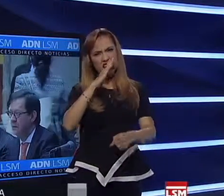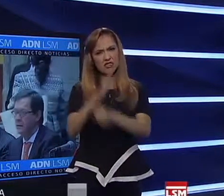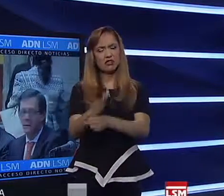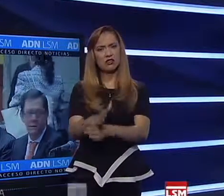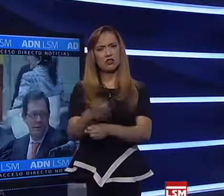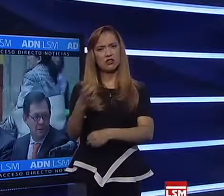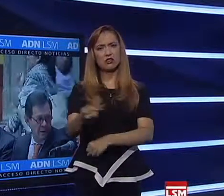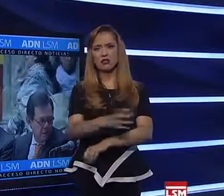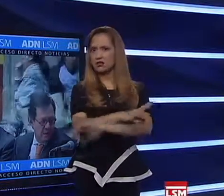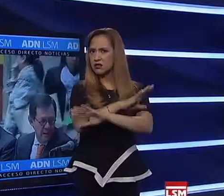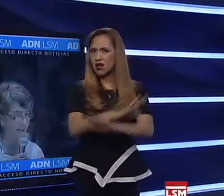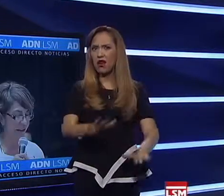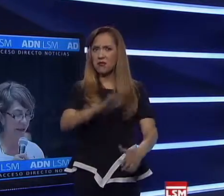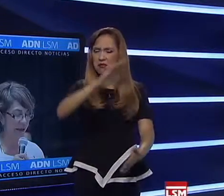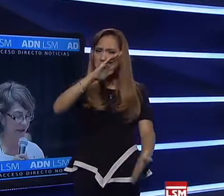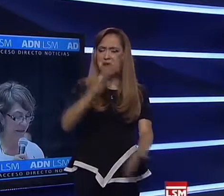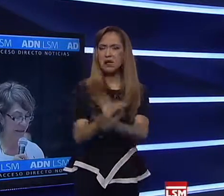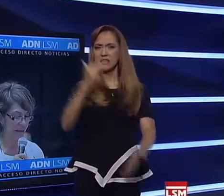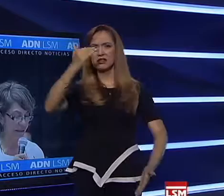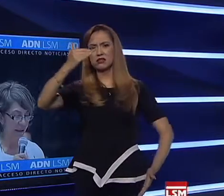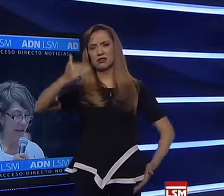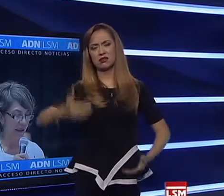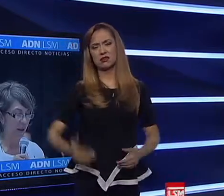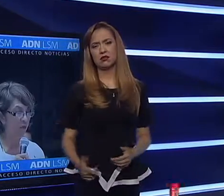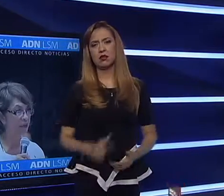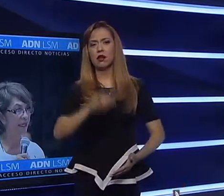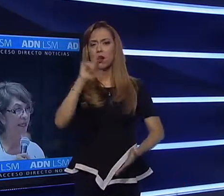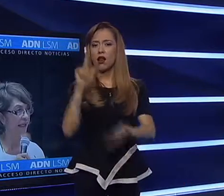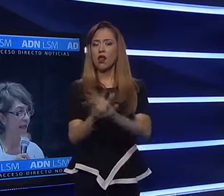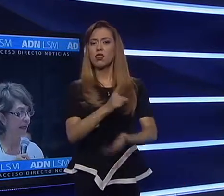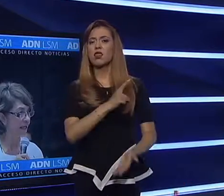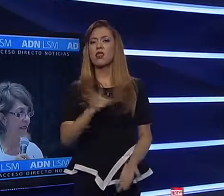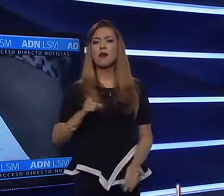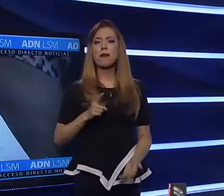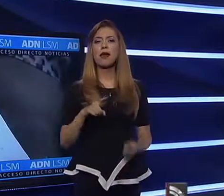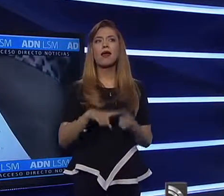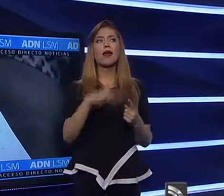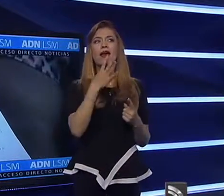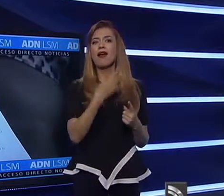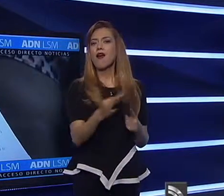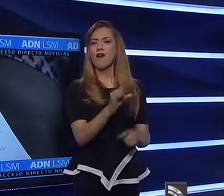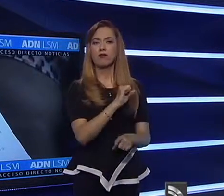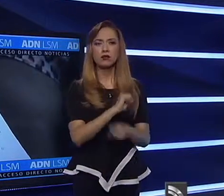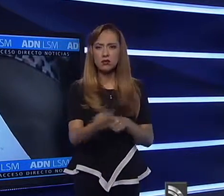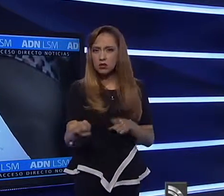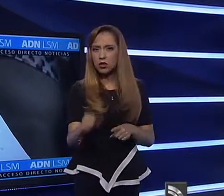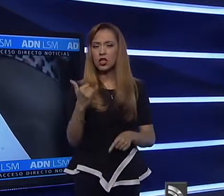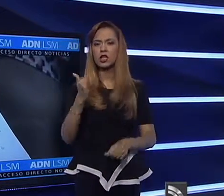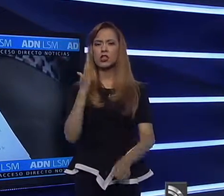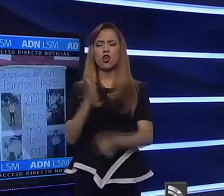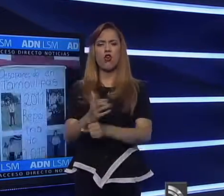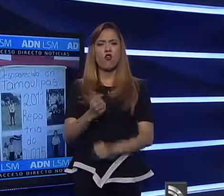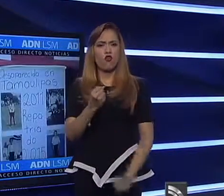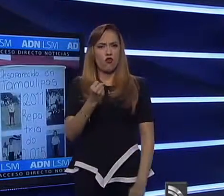práctica. Indicaron que la ley debe ser sencilla y tipificar de manera adecuada el delito para evitar la